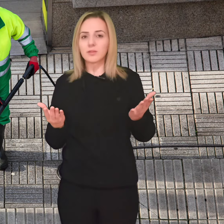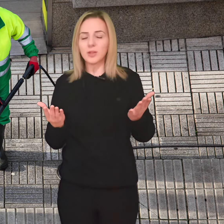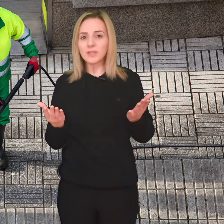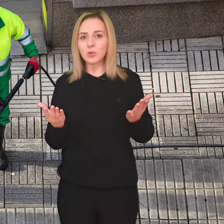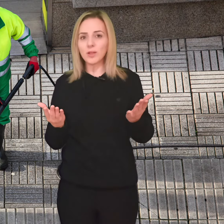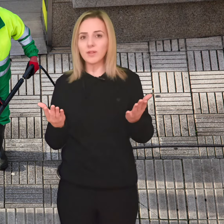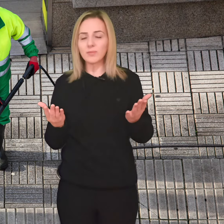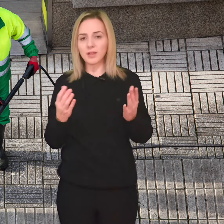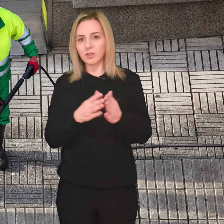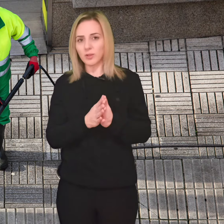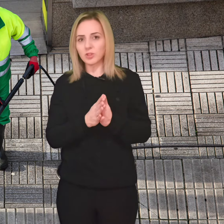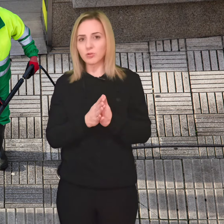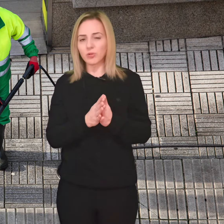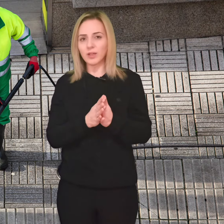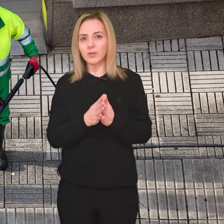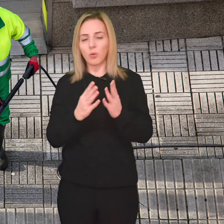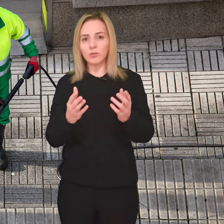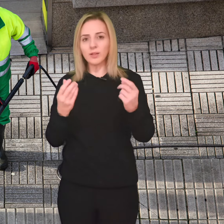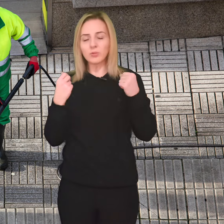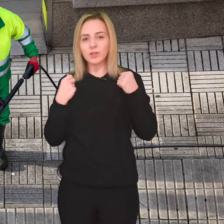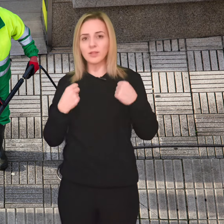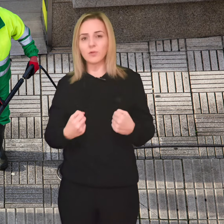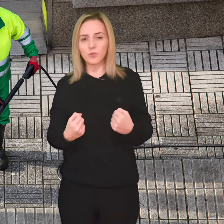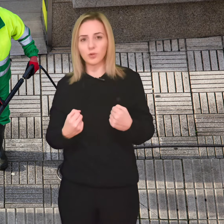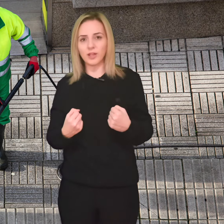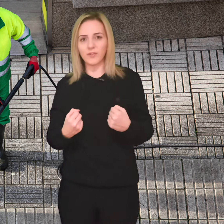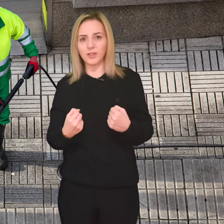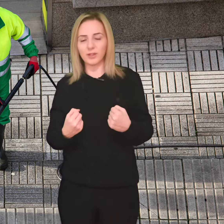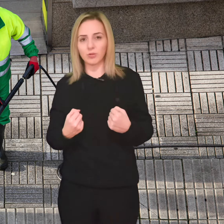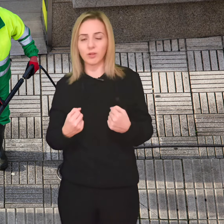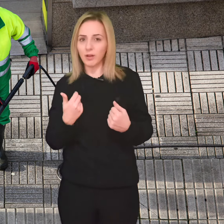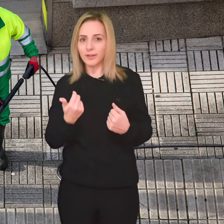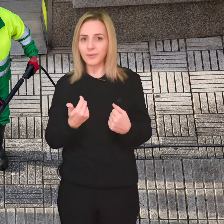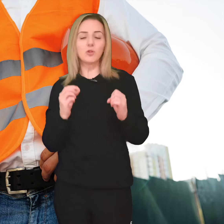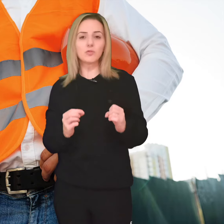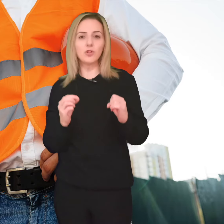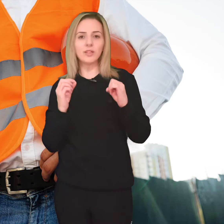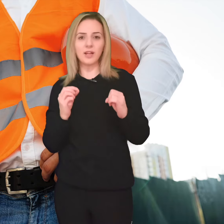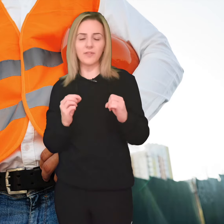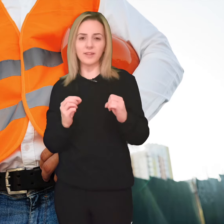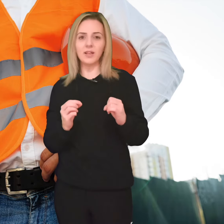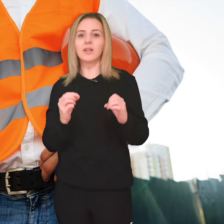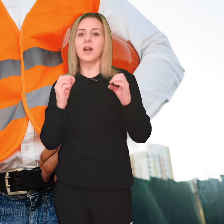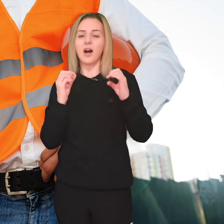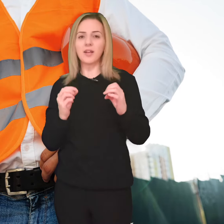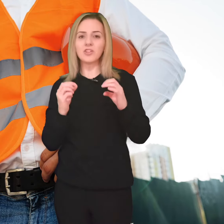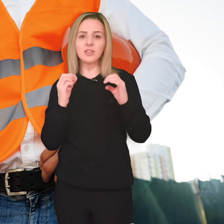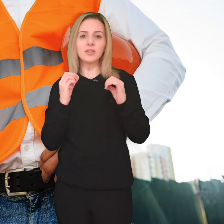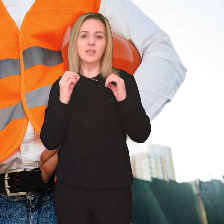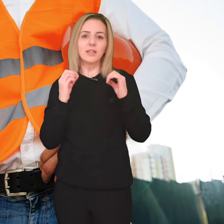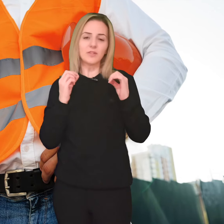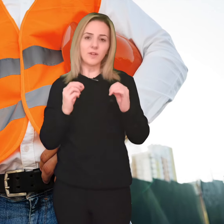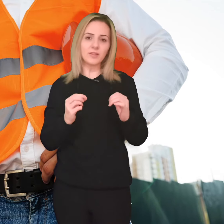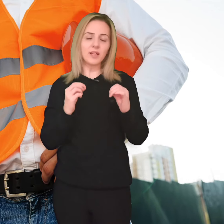evet, temizlik görevlilerimiz de akşam çalışıyorlar. Onlar da üzerlerine fosforlu kıyafetler giyiyorlar. Aynen, fosforlu kıyafetler